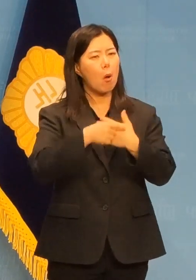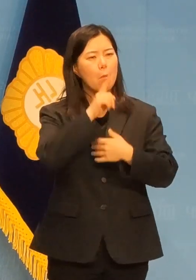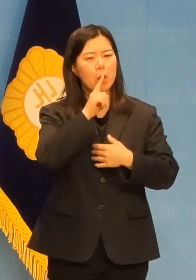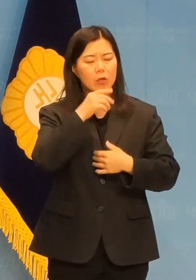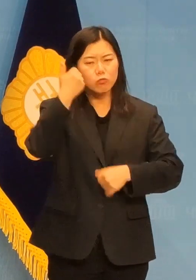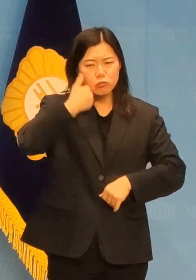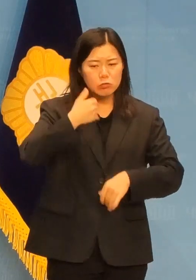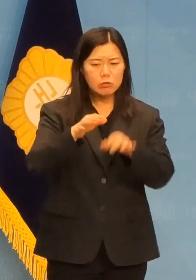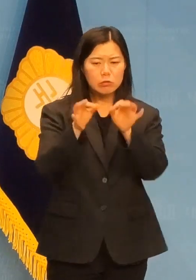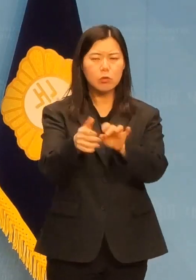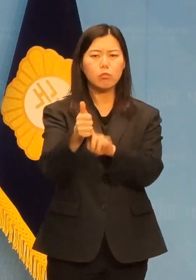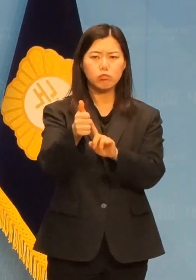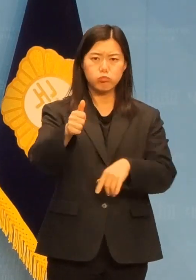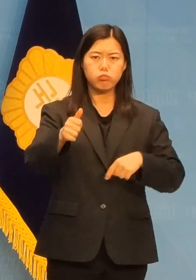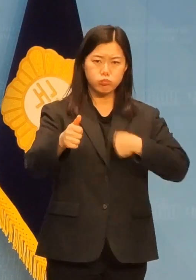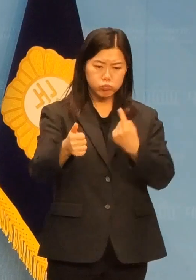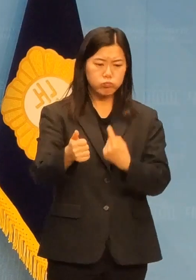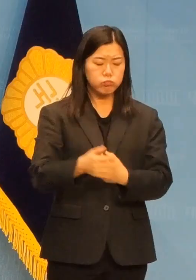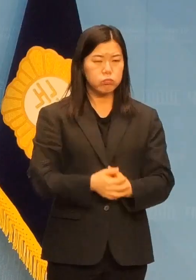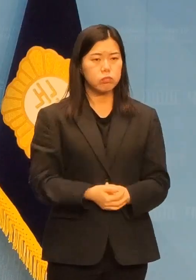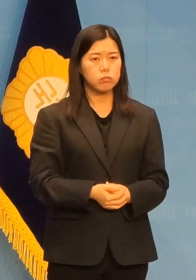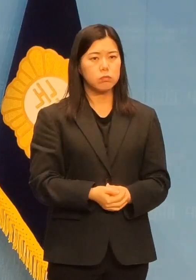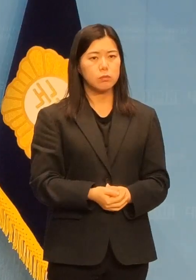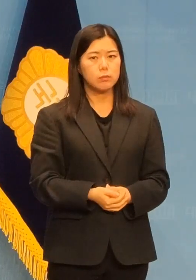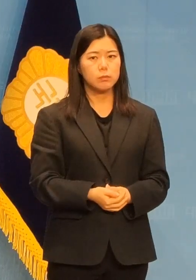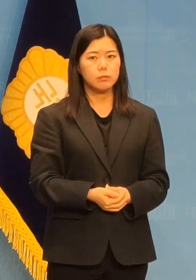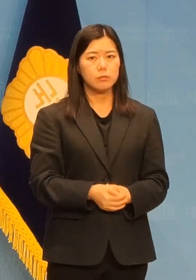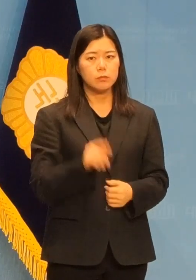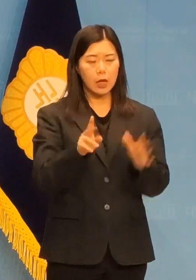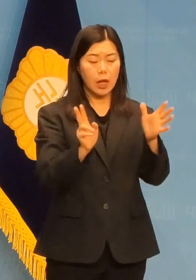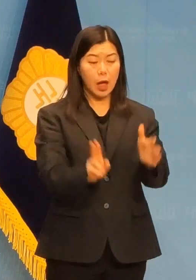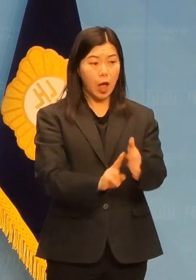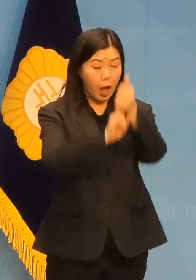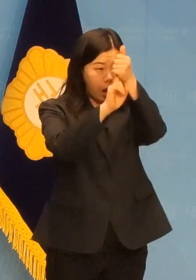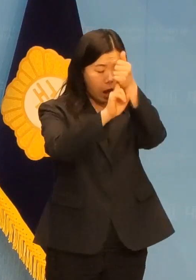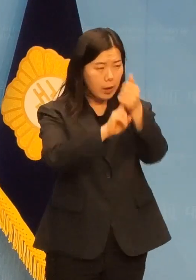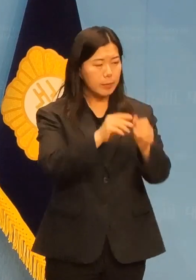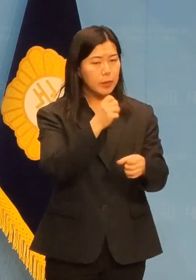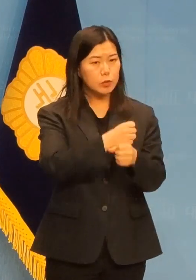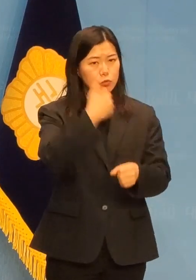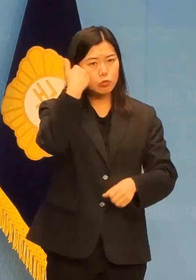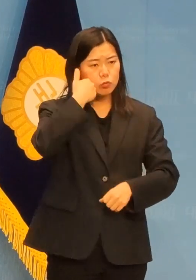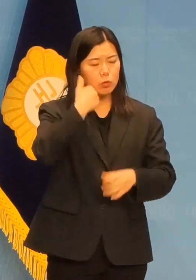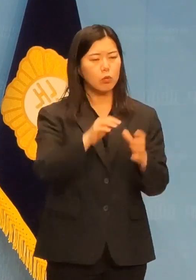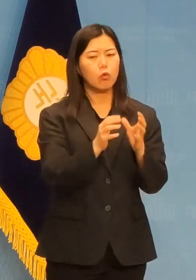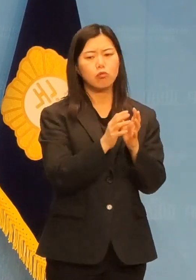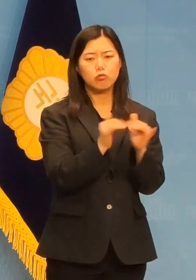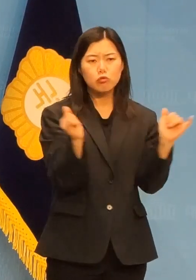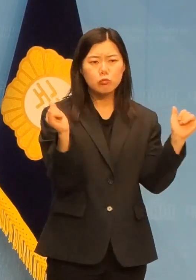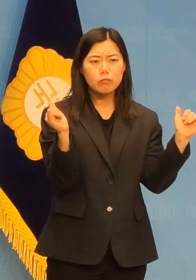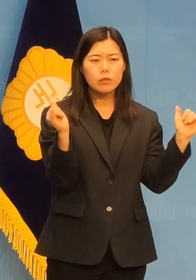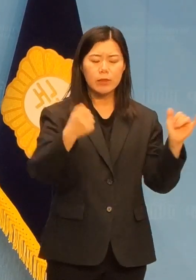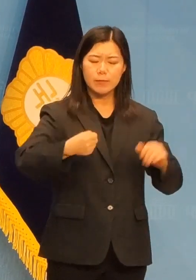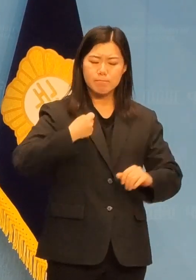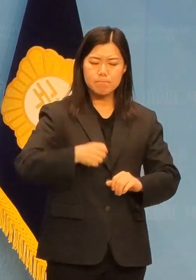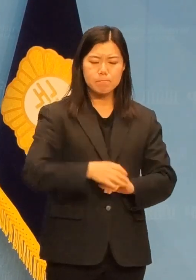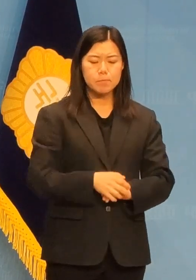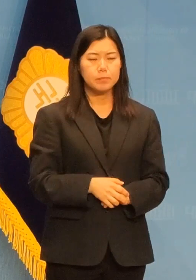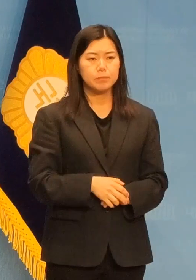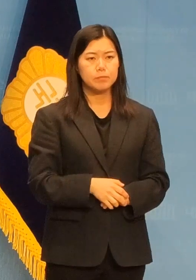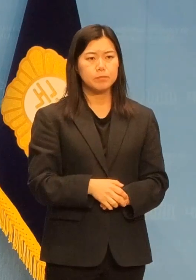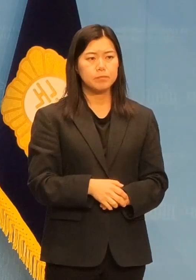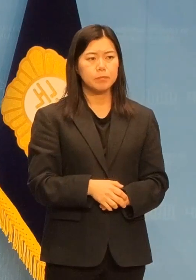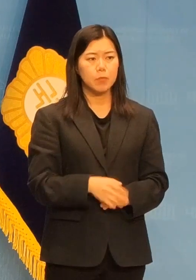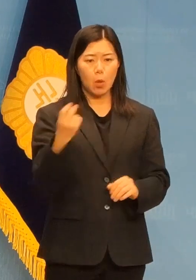김범석 의장 본인입니다. 그 기적을 만든 것은 바로 우리 국민의 저력임을,